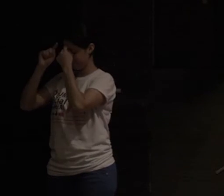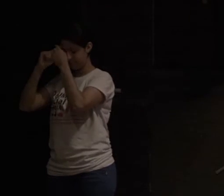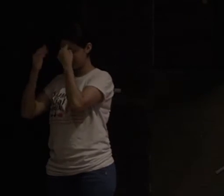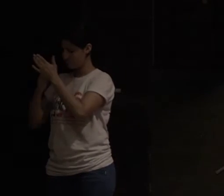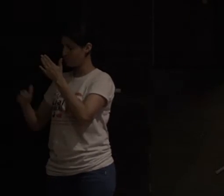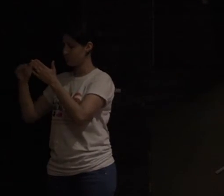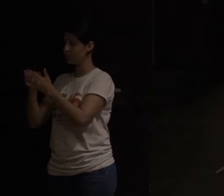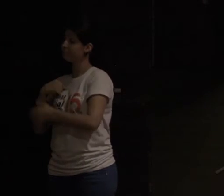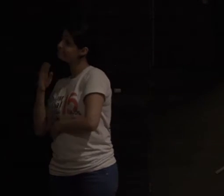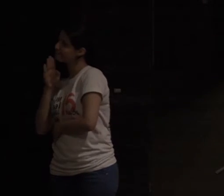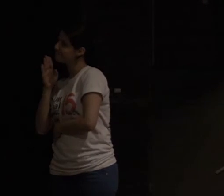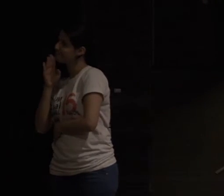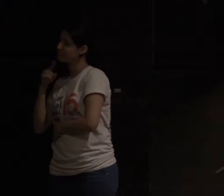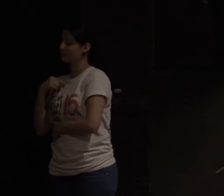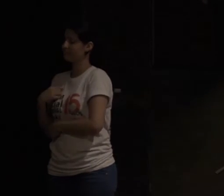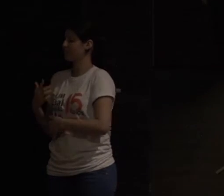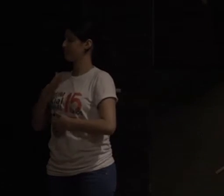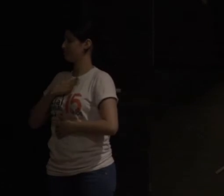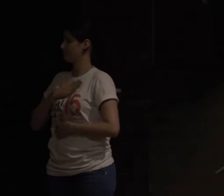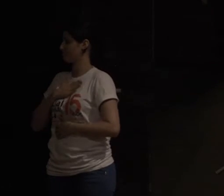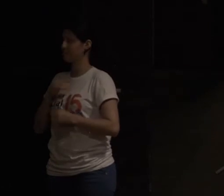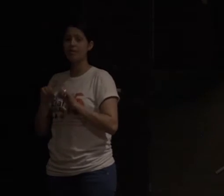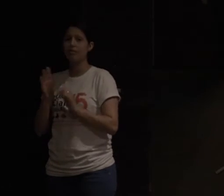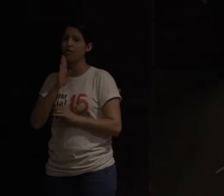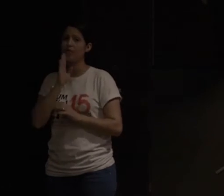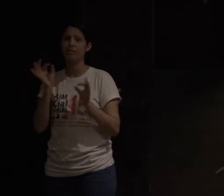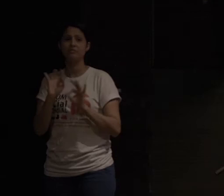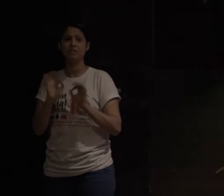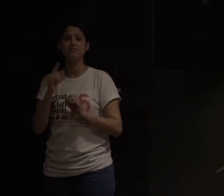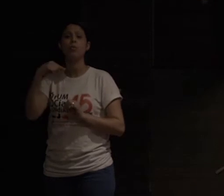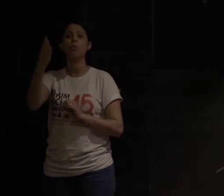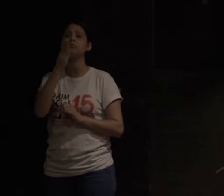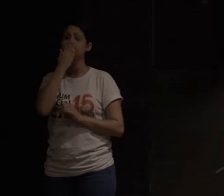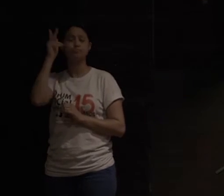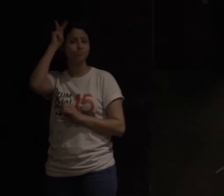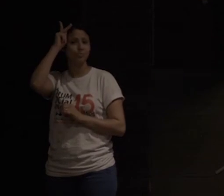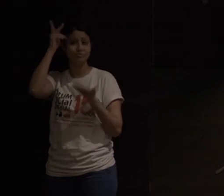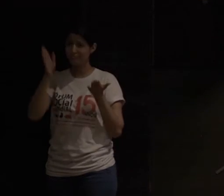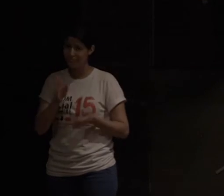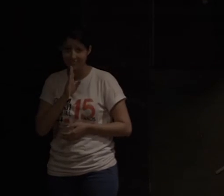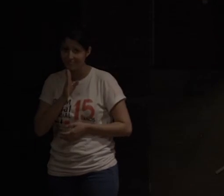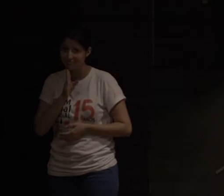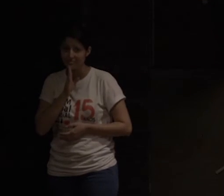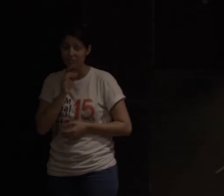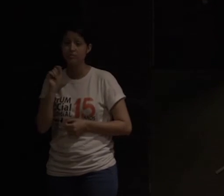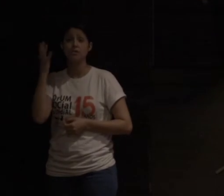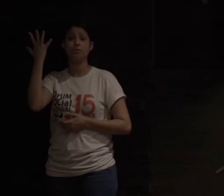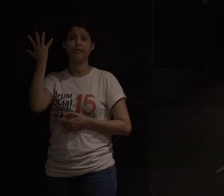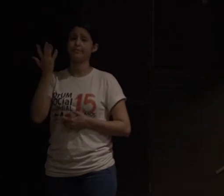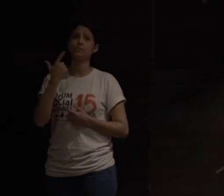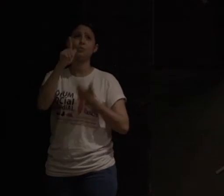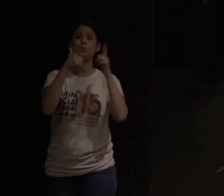tudo aquilo que ele desconhece é irrelevante. Não conhece a cosmovisão indígena, não conhece a espiritualidade